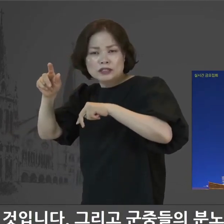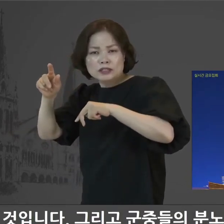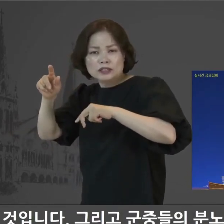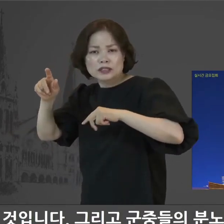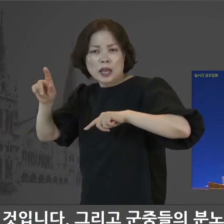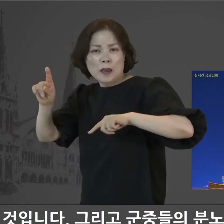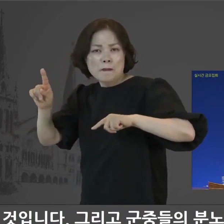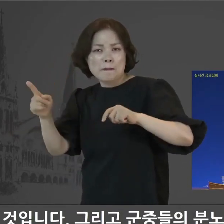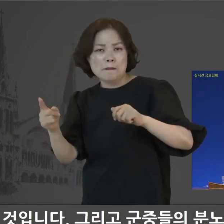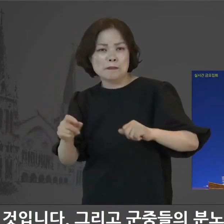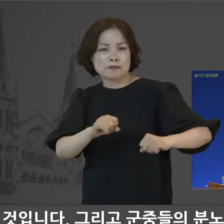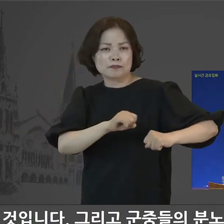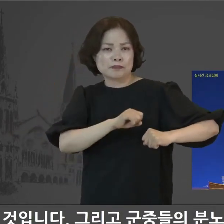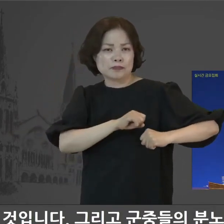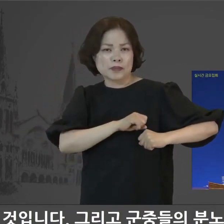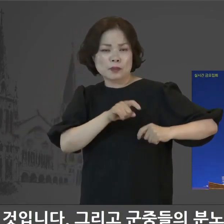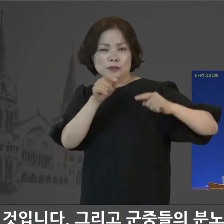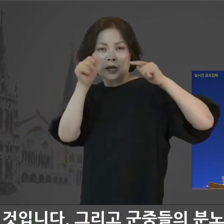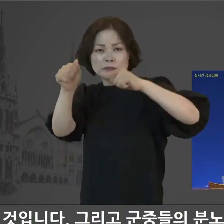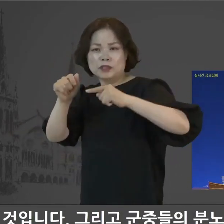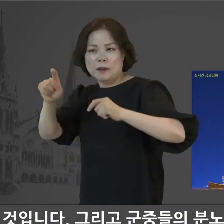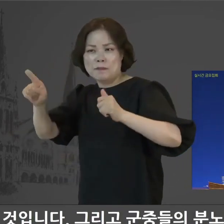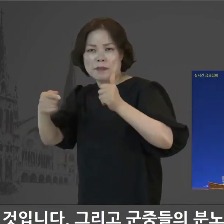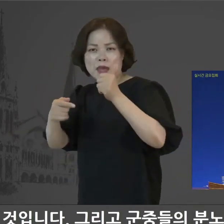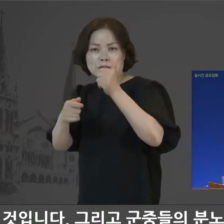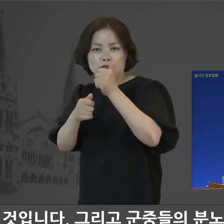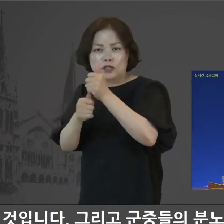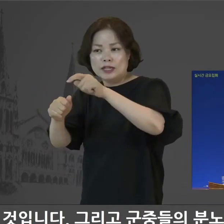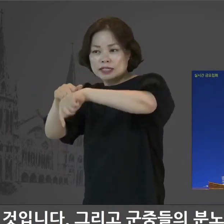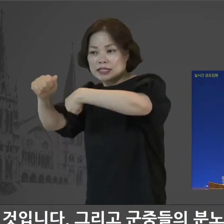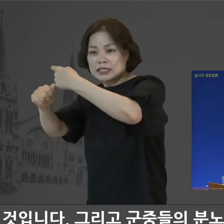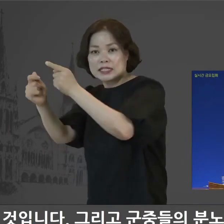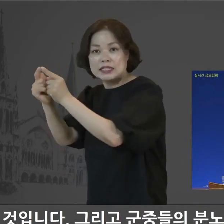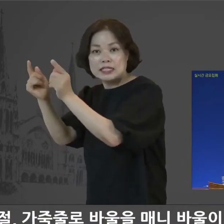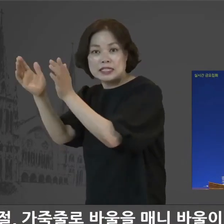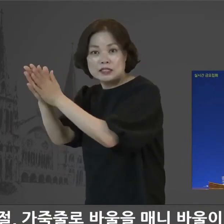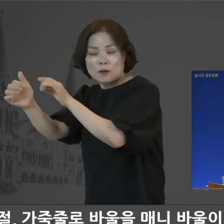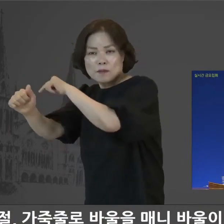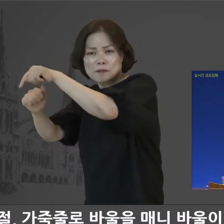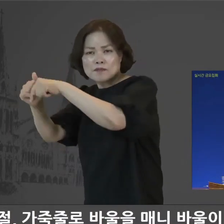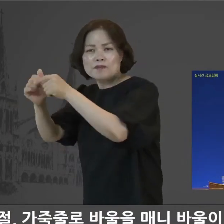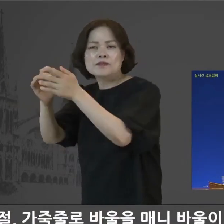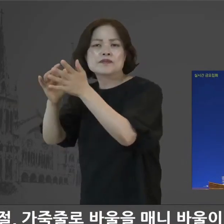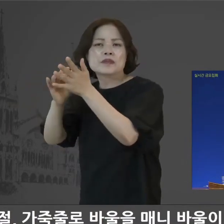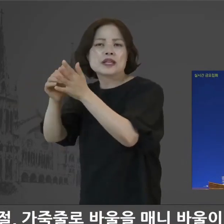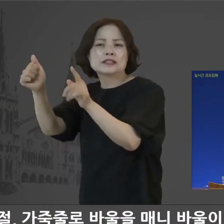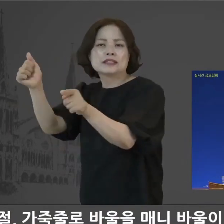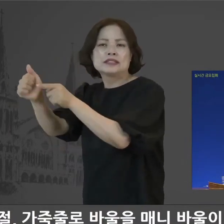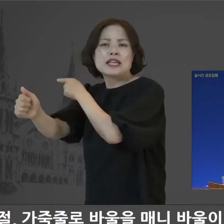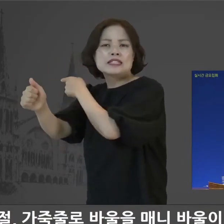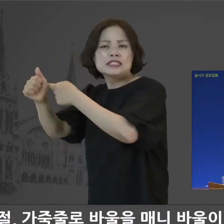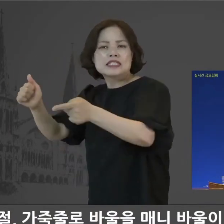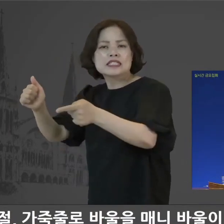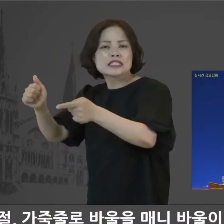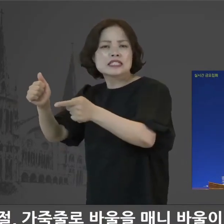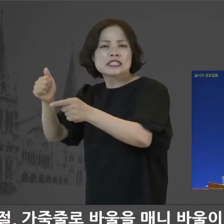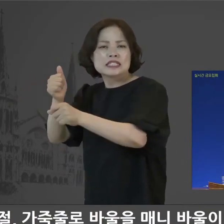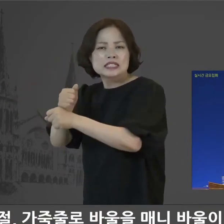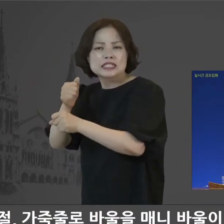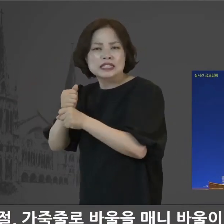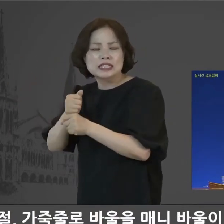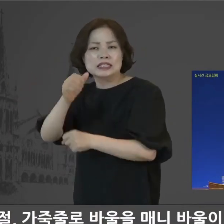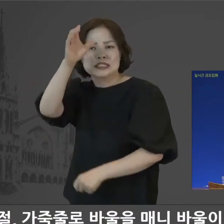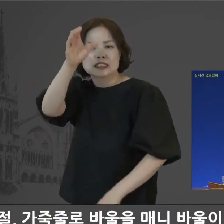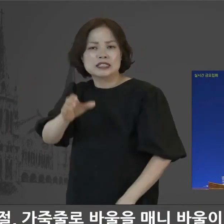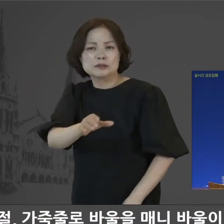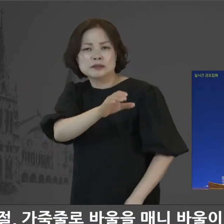백부장더러. 그러니까 이제 천부장은 명령을 내리고 백부장이 집행을 하는 겁니다. 예수님 채찍질하고 예수님 그